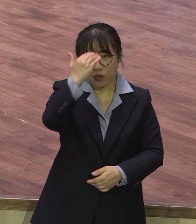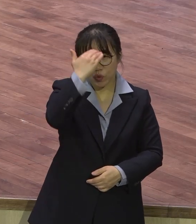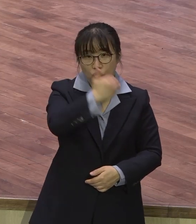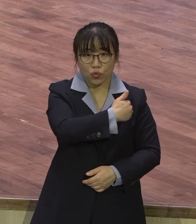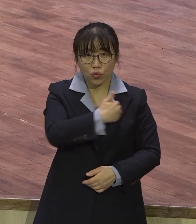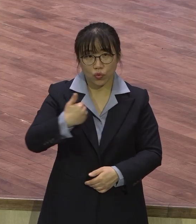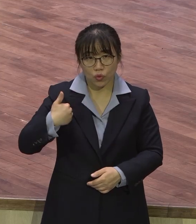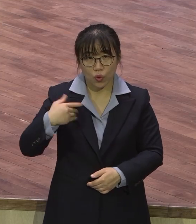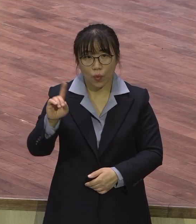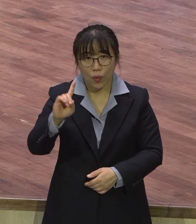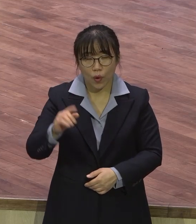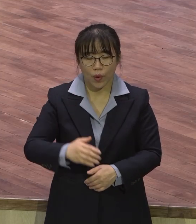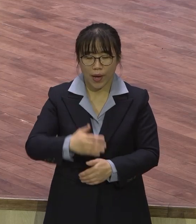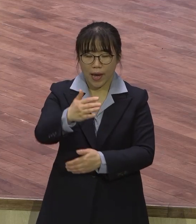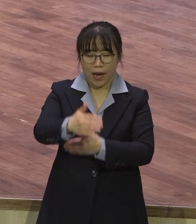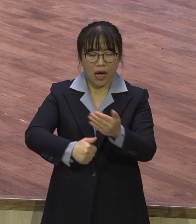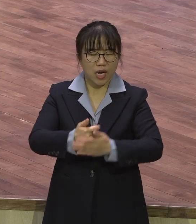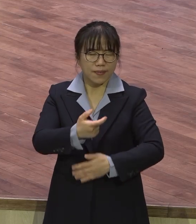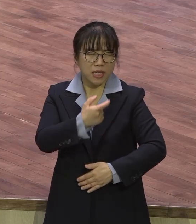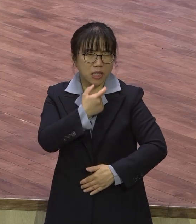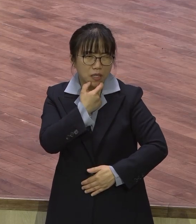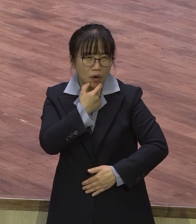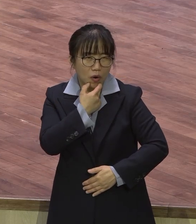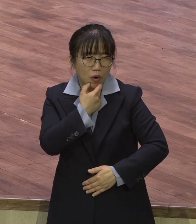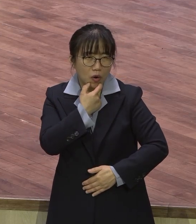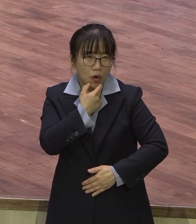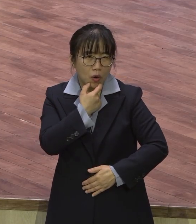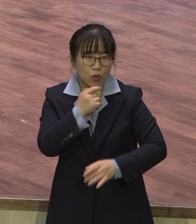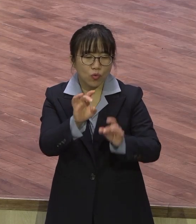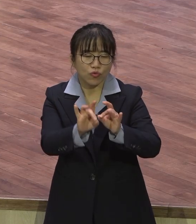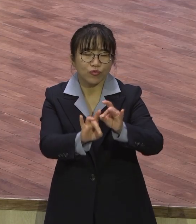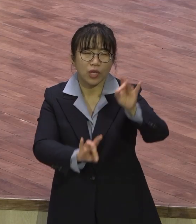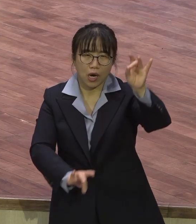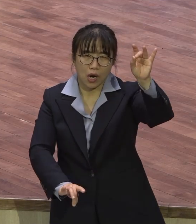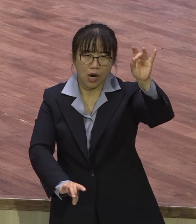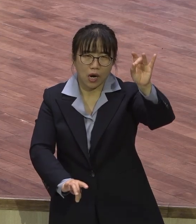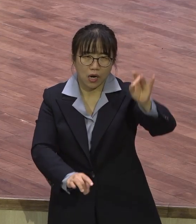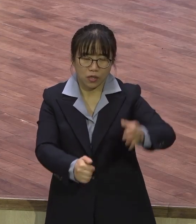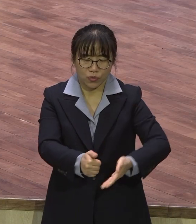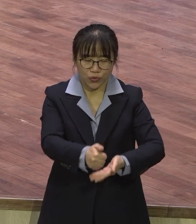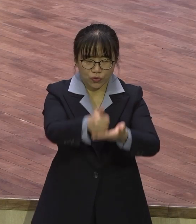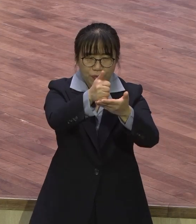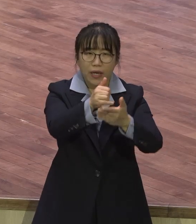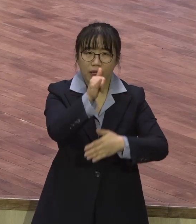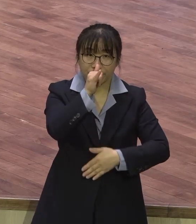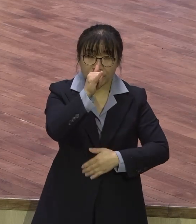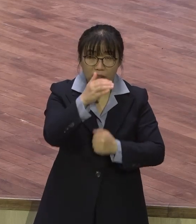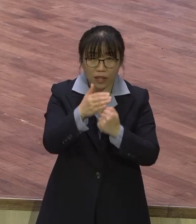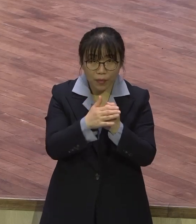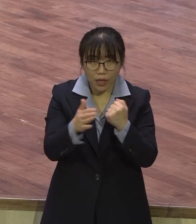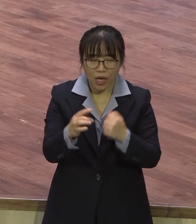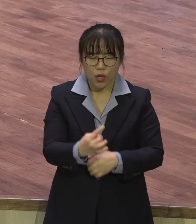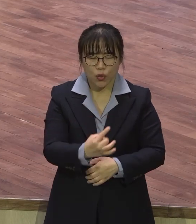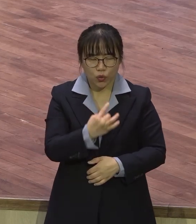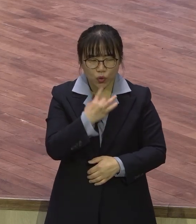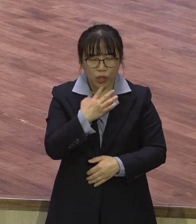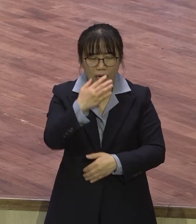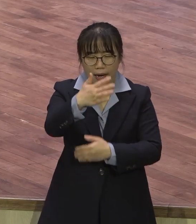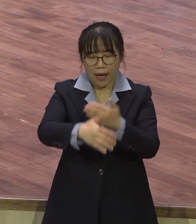하나님이 가장 싫어하는 우상승배 종교에요 우상승배 종교니까 유일하신